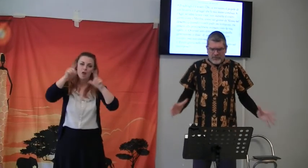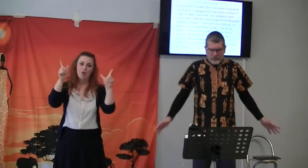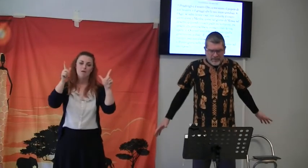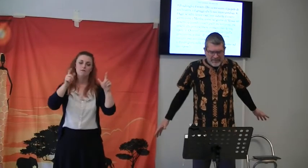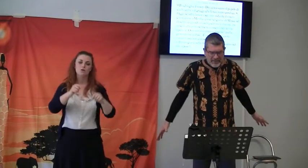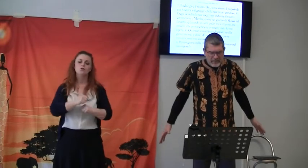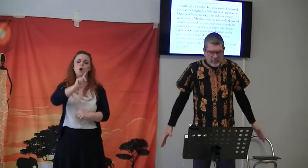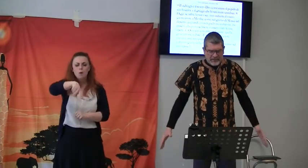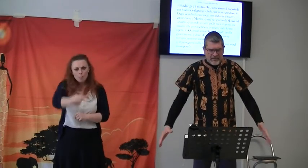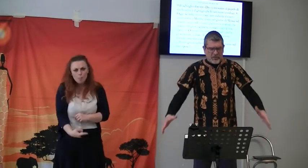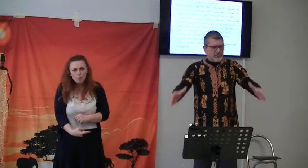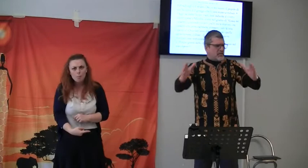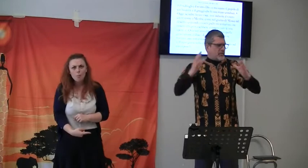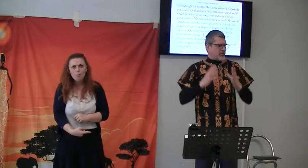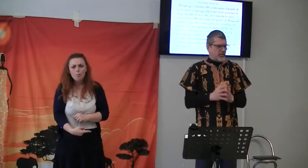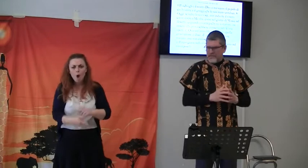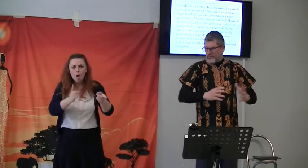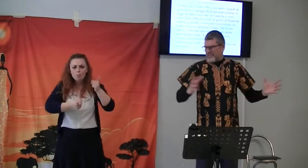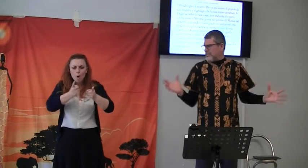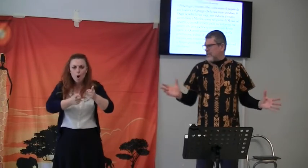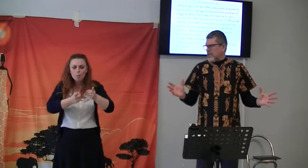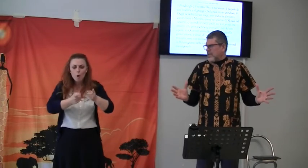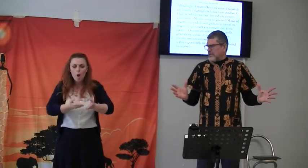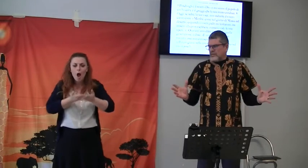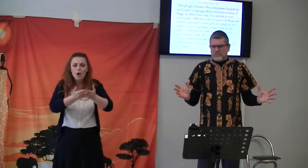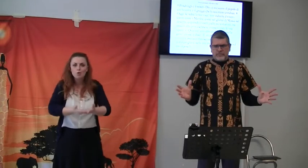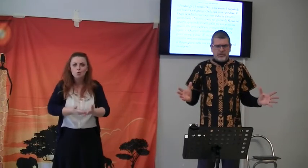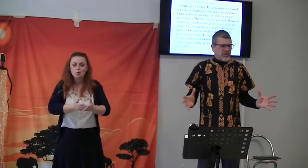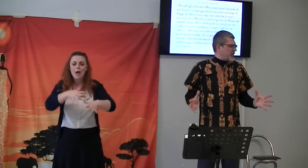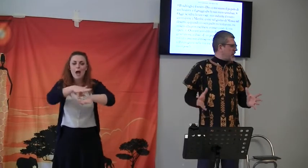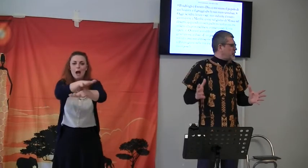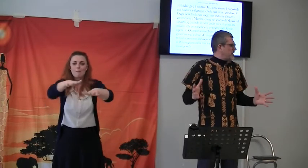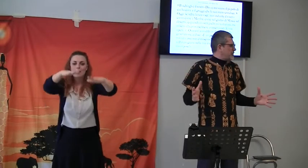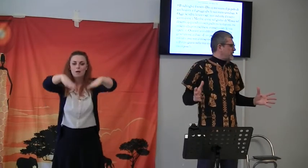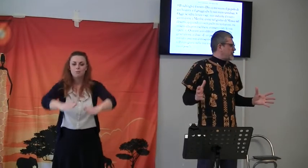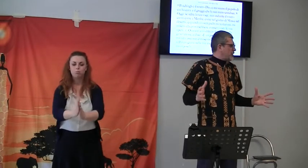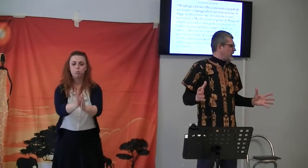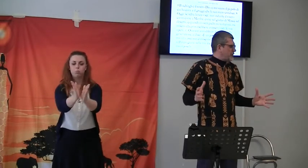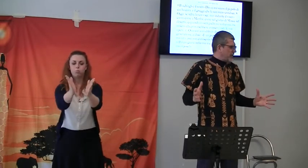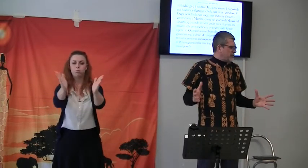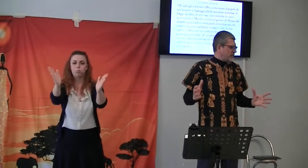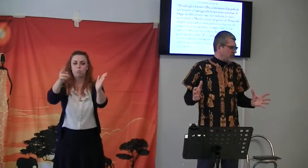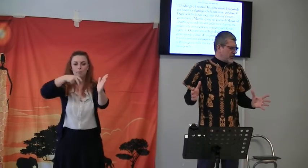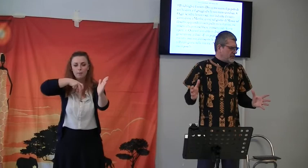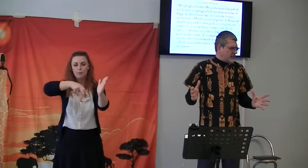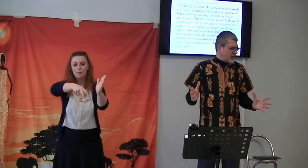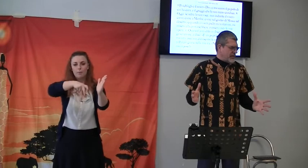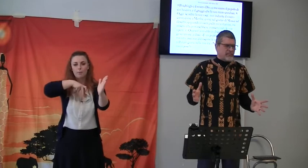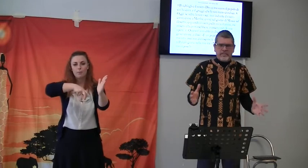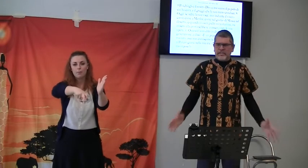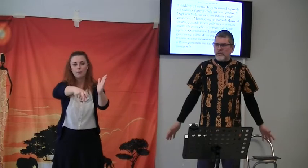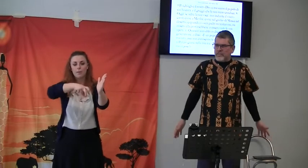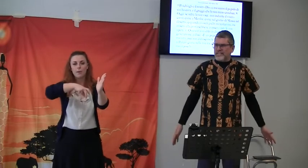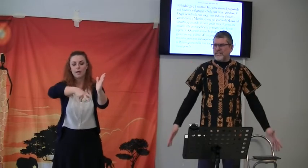poi ha fatto passare il popolo attraverso il Mar Rosso, cosa impossibile. Più di 600.000 persone con